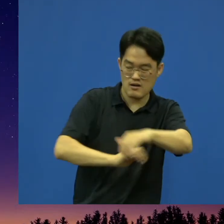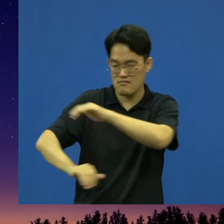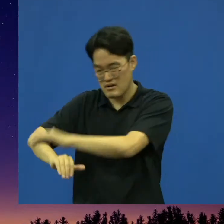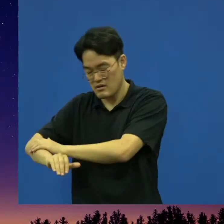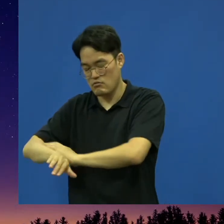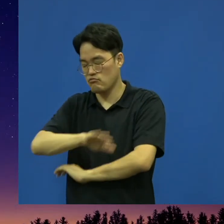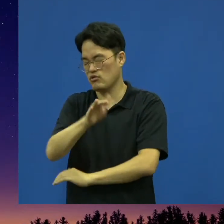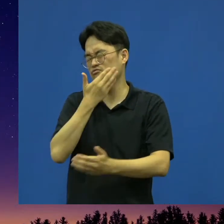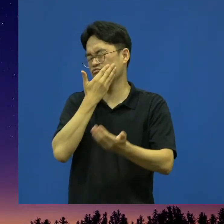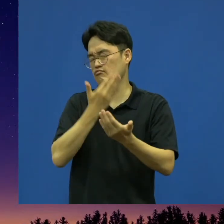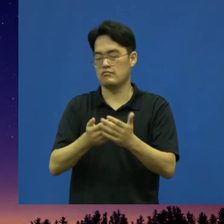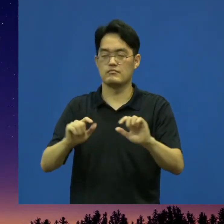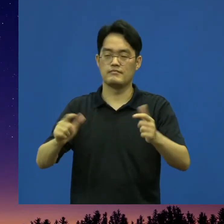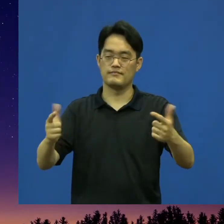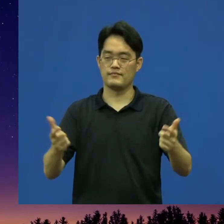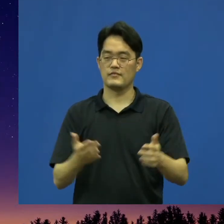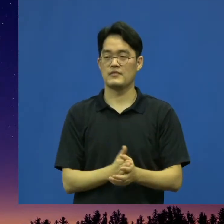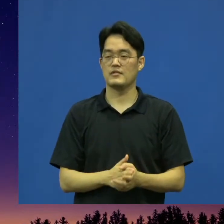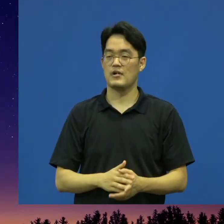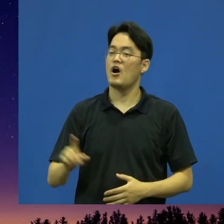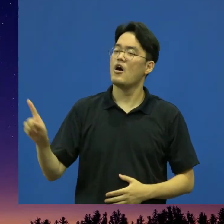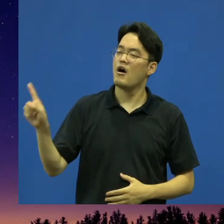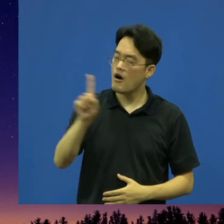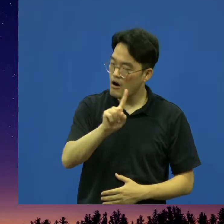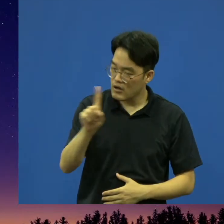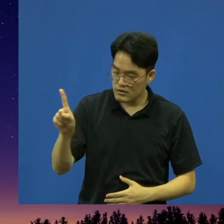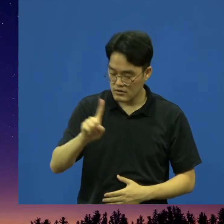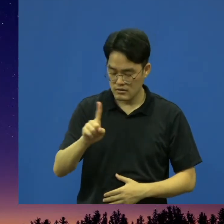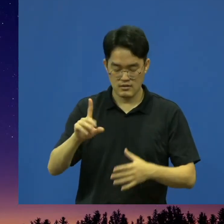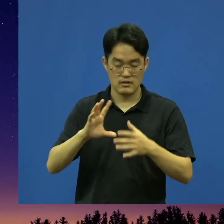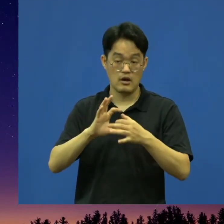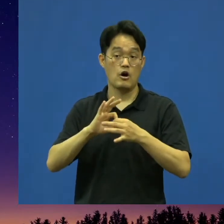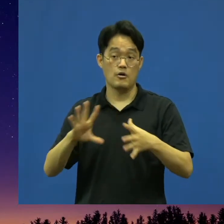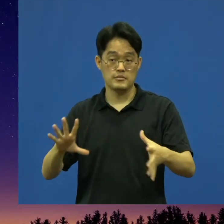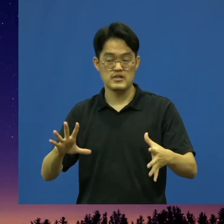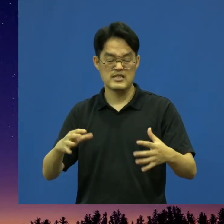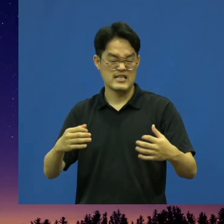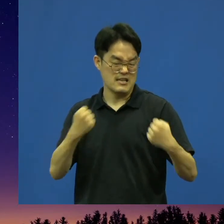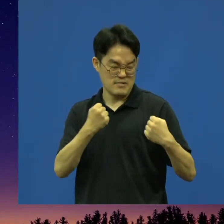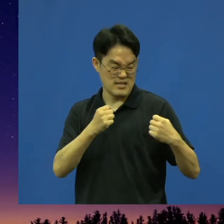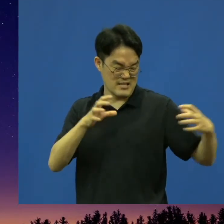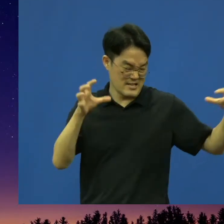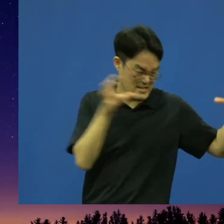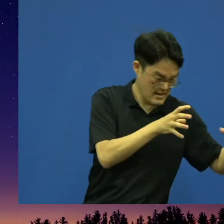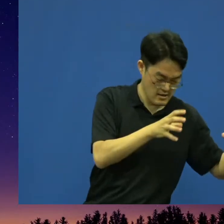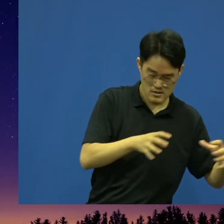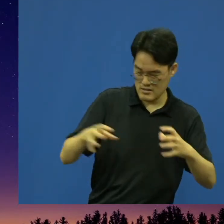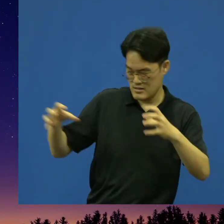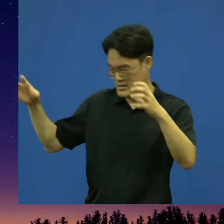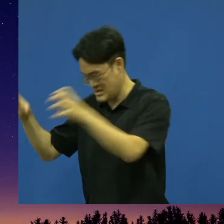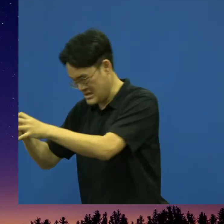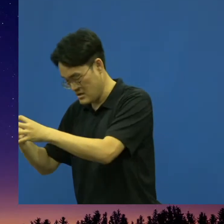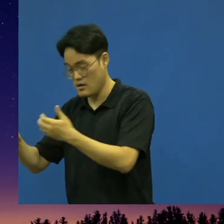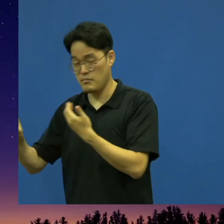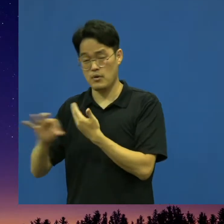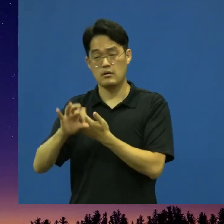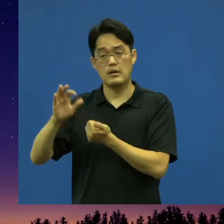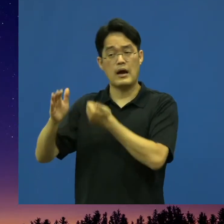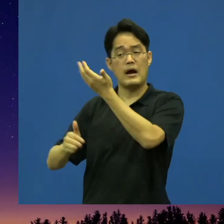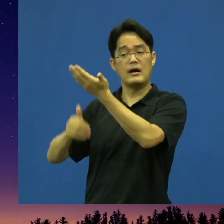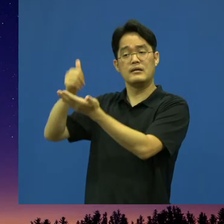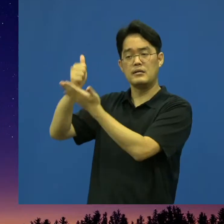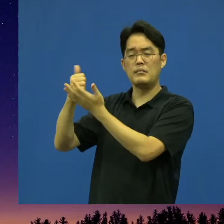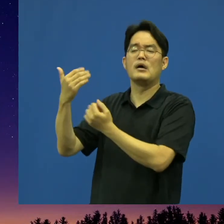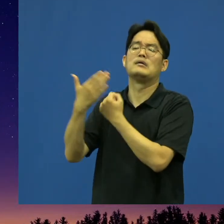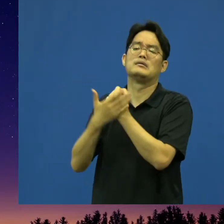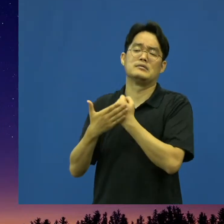게 아니에요. 어떤 정부든지 간에 힘이 모이면 하나님의 은혜로 건강하게